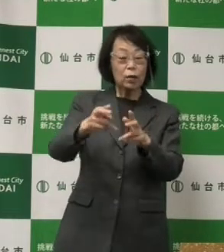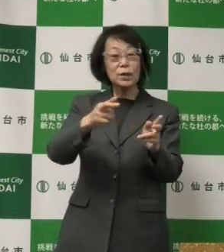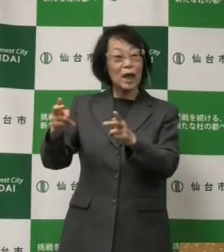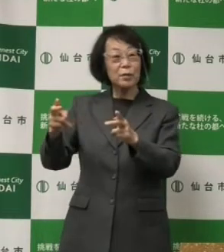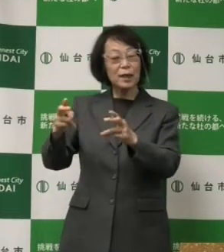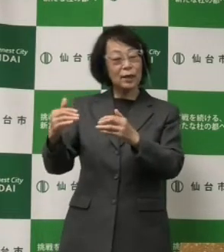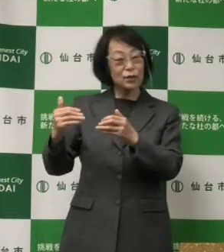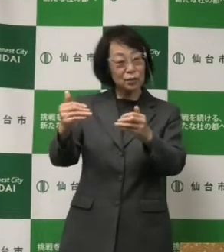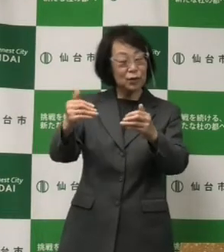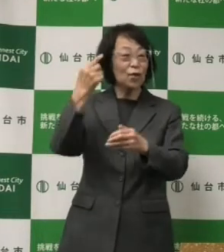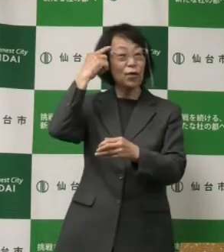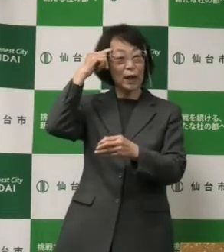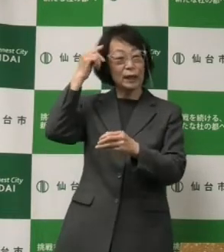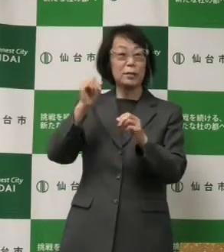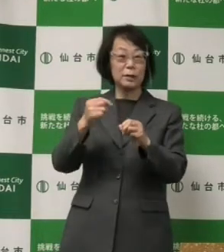むものと考えています。